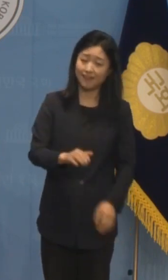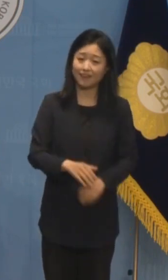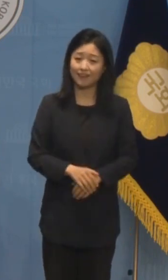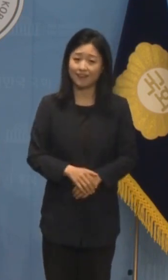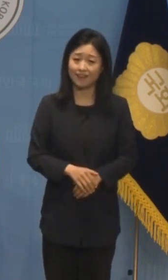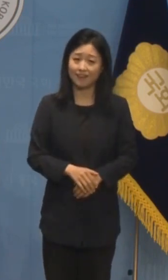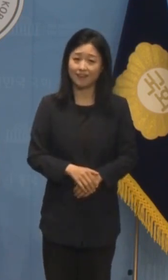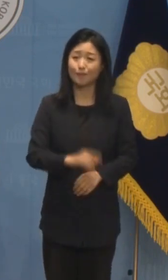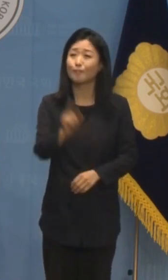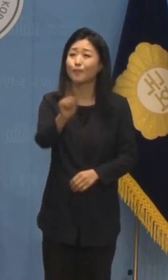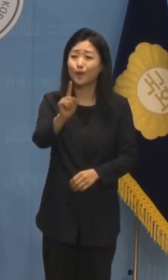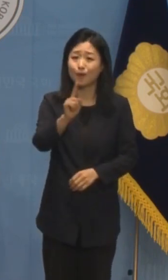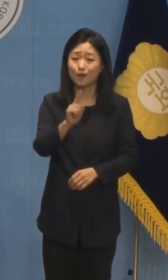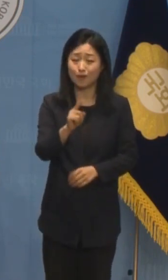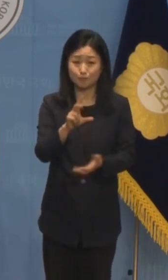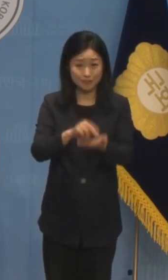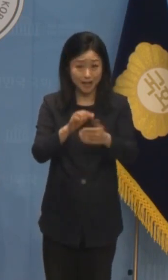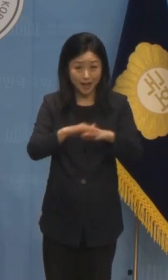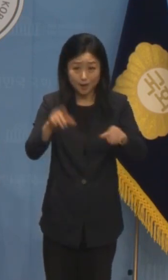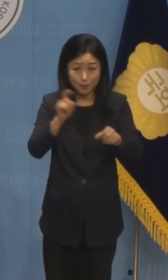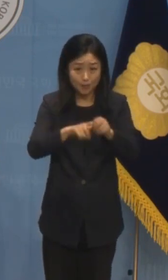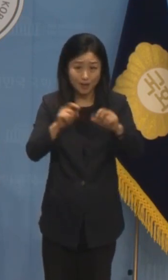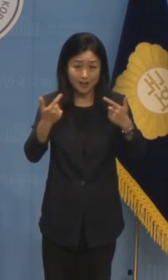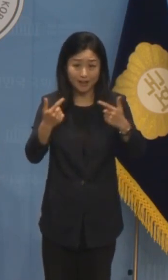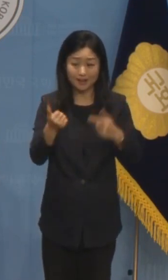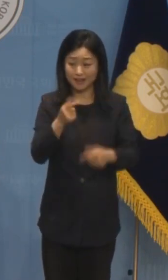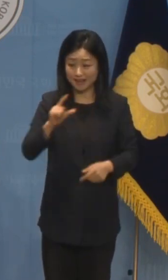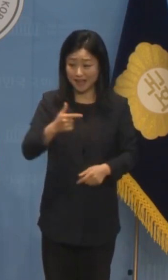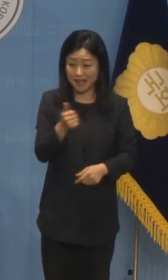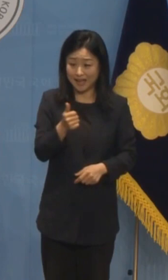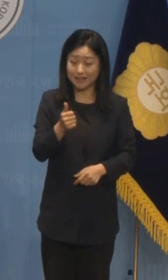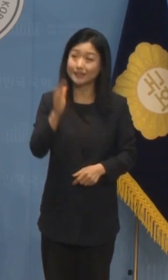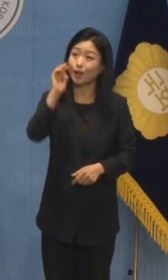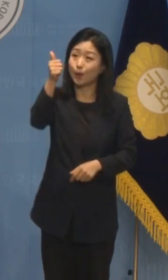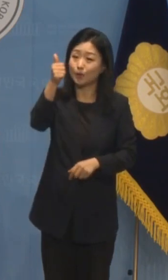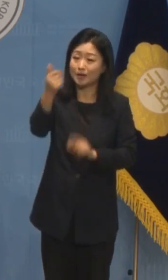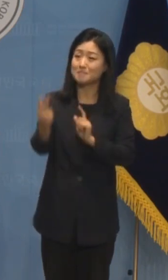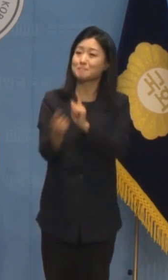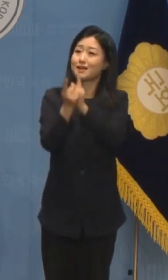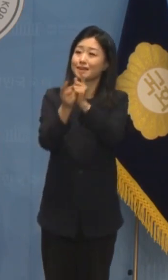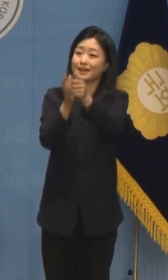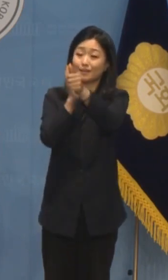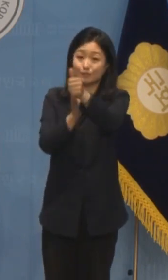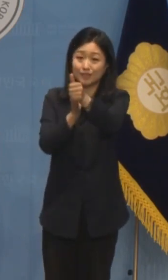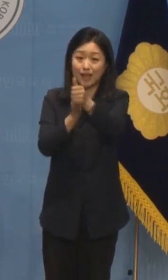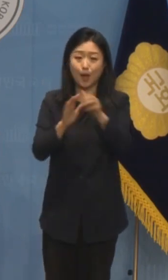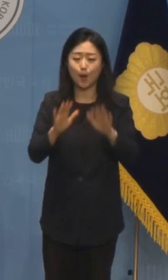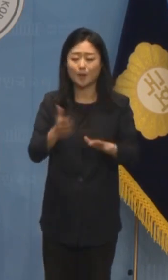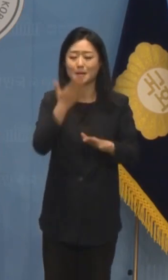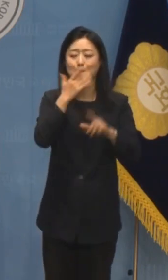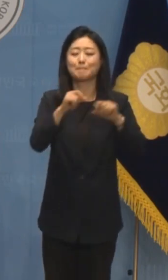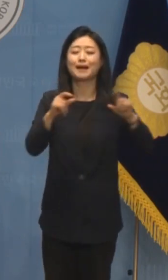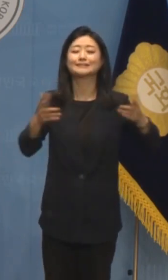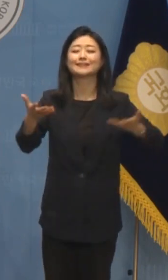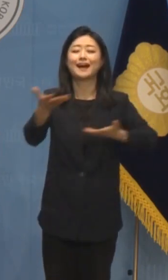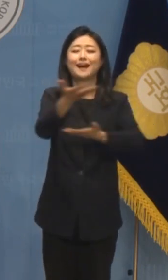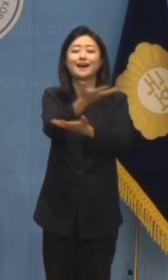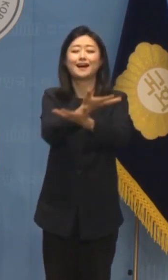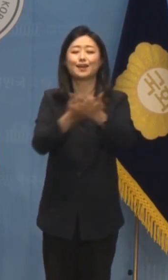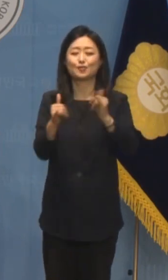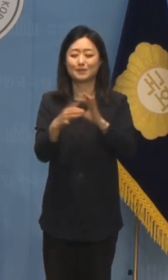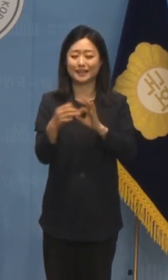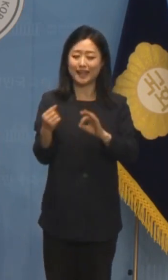아니라고 하네요. 한동훈 대표가 윤 대통령에게 독대를 요청했더니 오늘 만찬 자리는 국민의힘